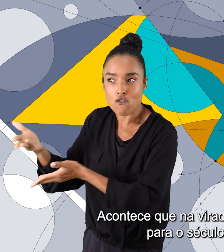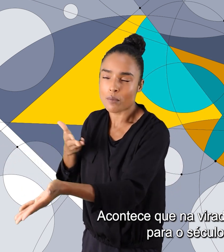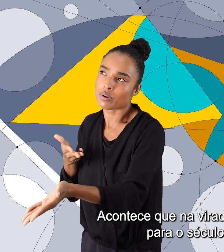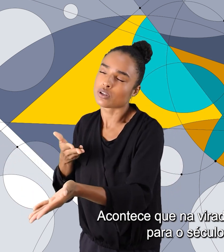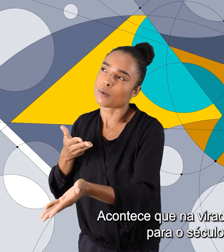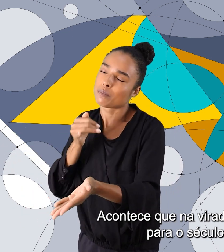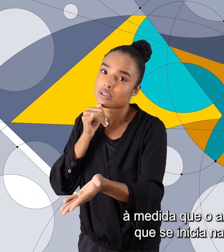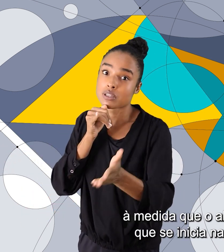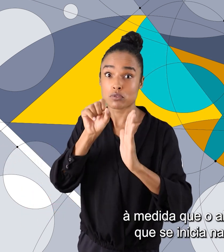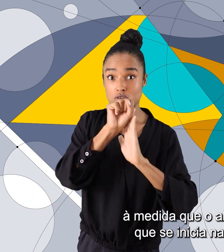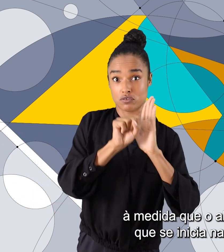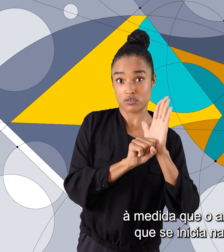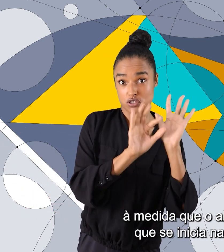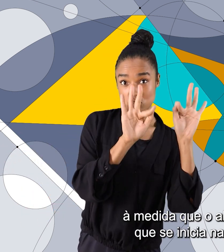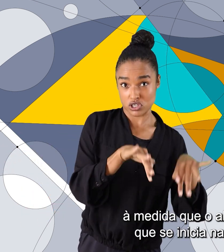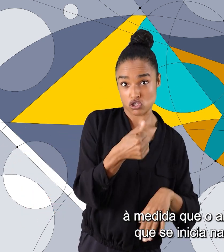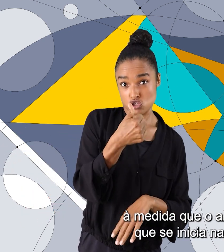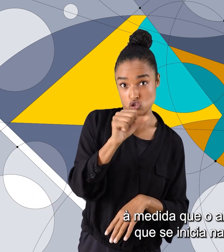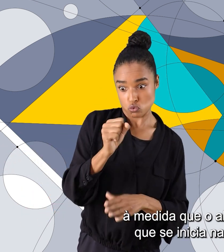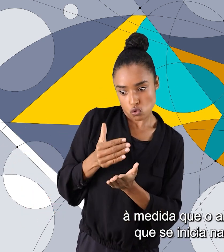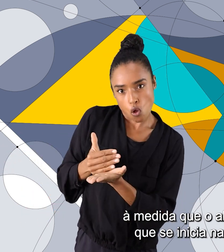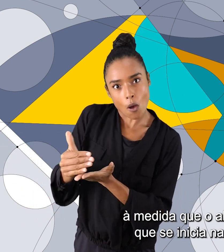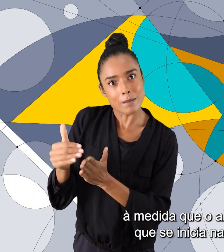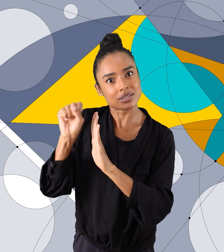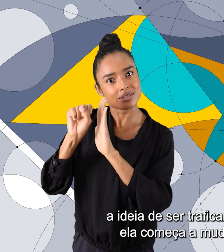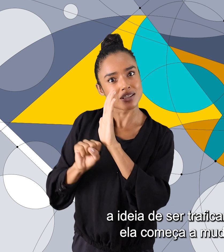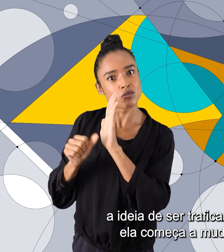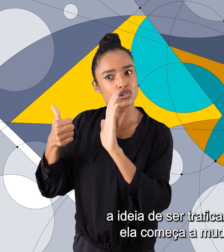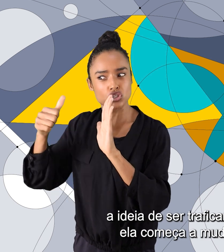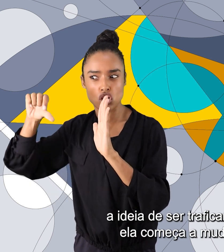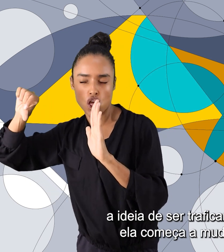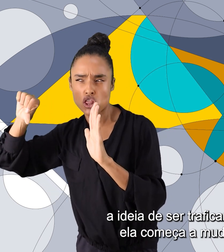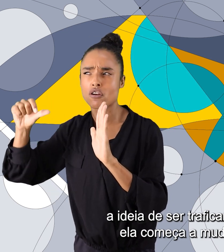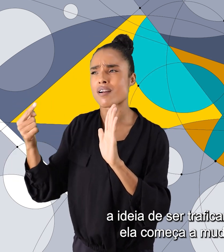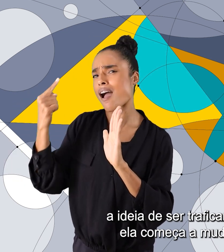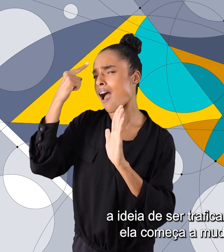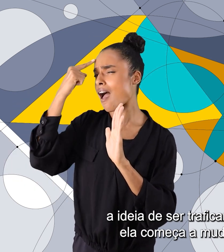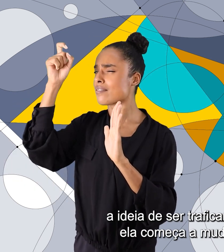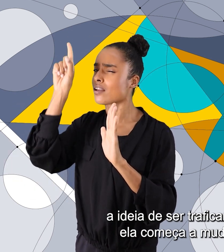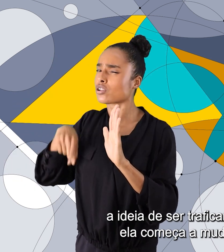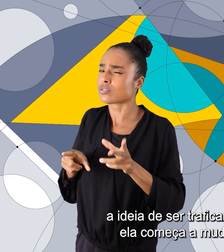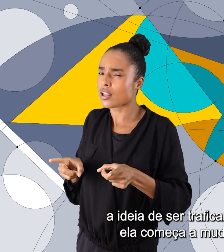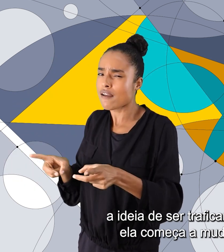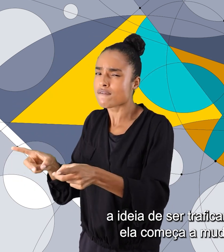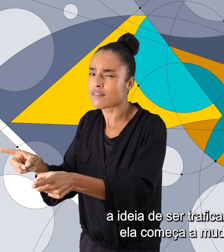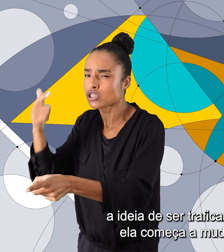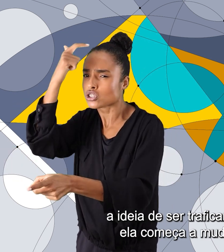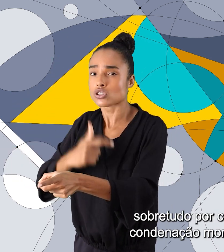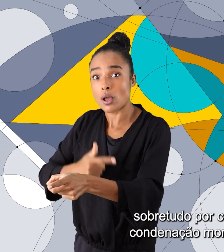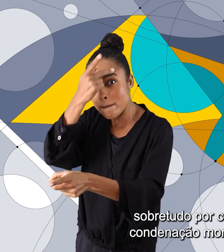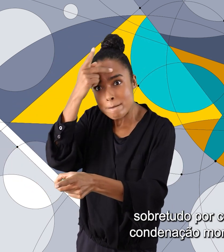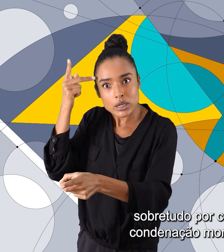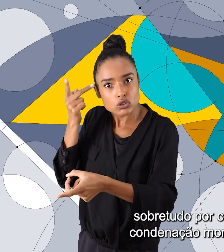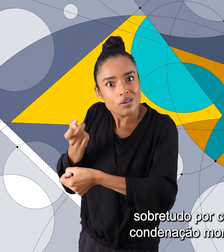para o século XIX, à medida em que o abolicionismo que se inicia na Inglaterra, a ideia de ser traficante de escravo, ela começa a mudar um